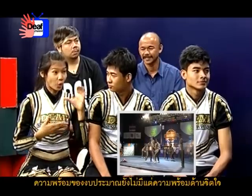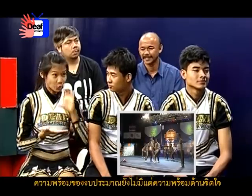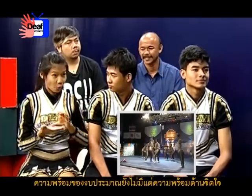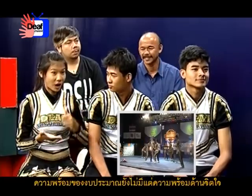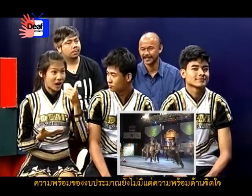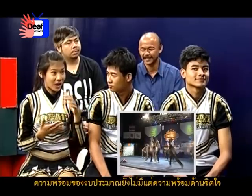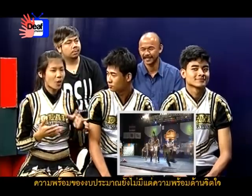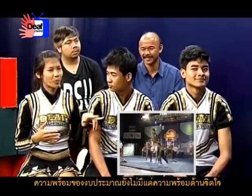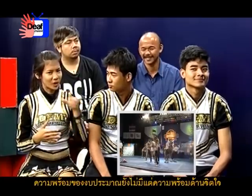มร้อยเลยค่ะ